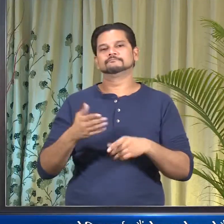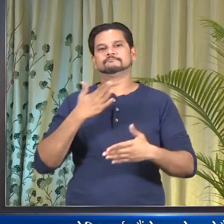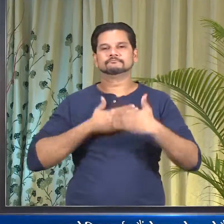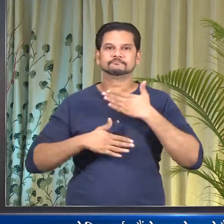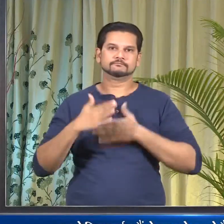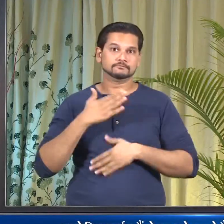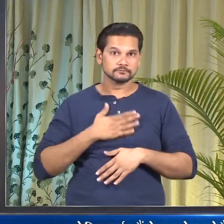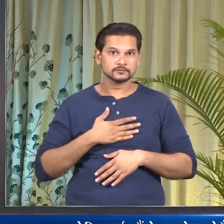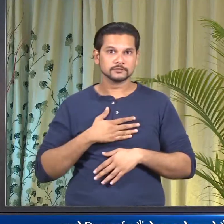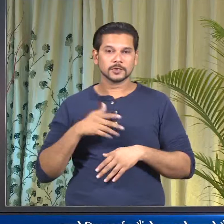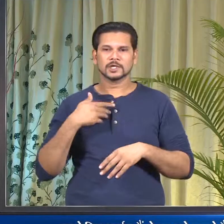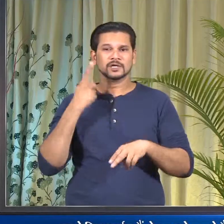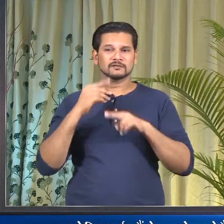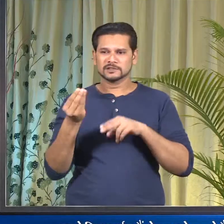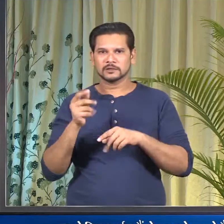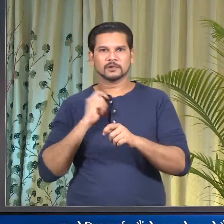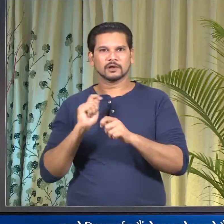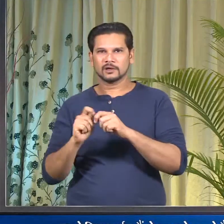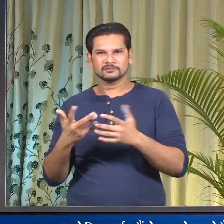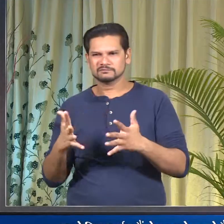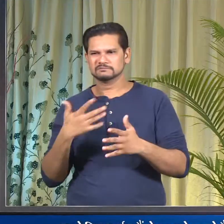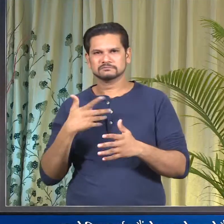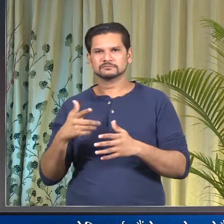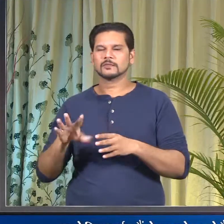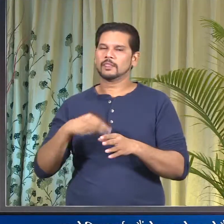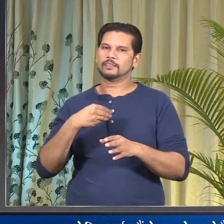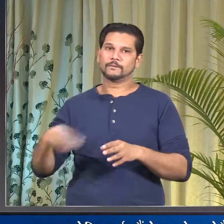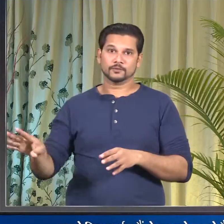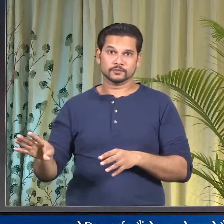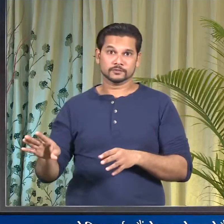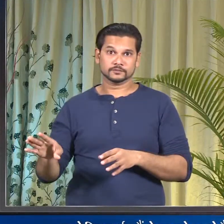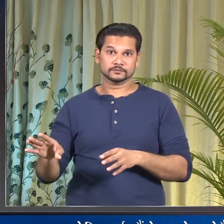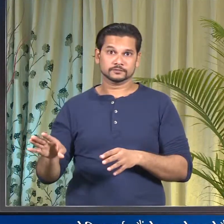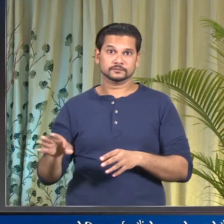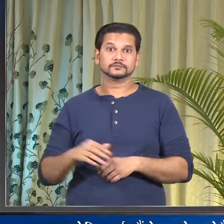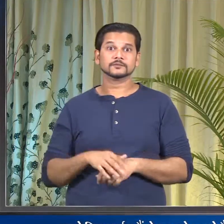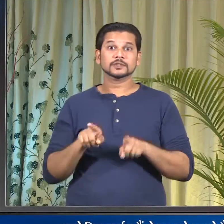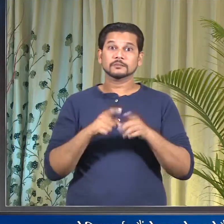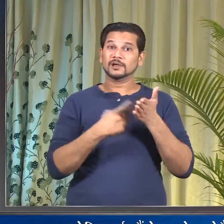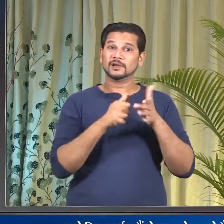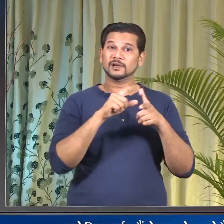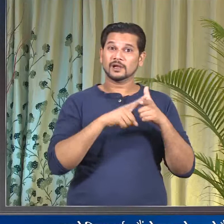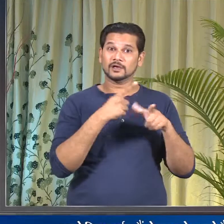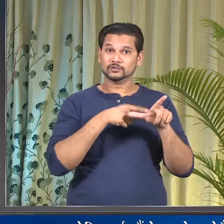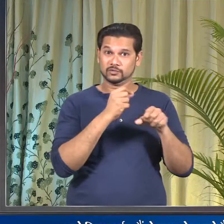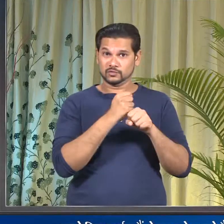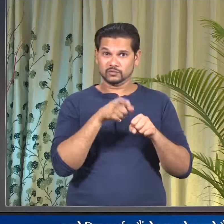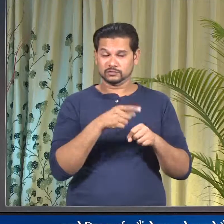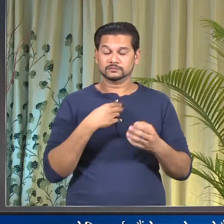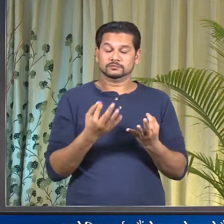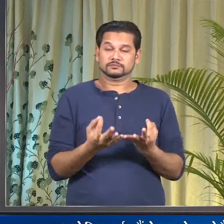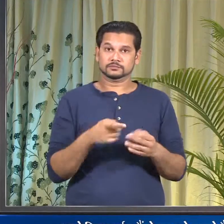बातें हमारे काम की नहीं है उन्हें हम छोड़ देते हैं तो राच्यो अभ्यास से